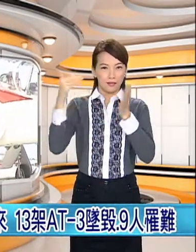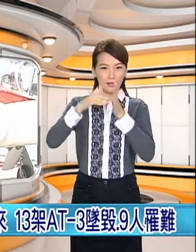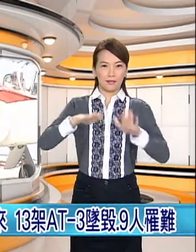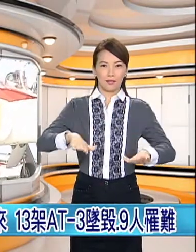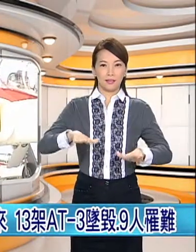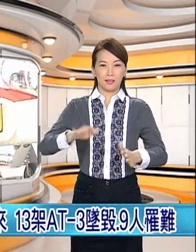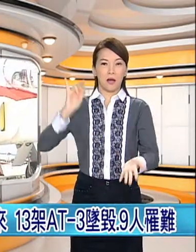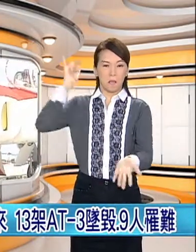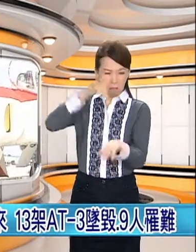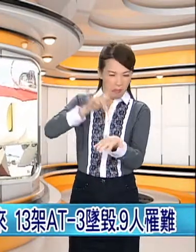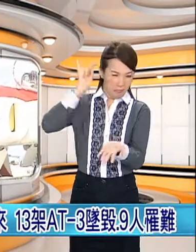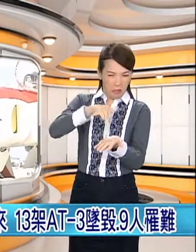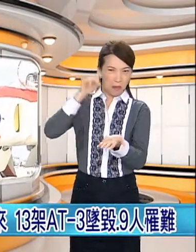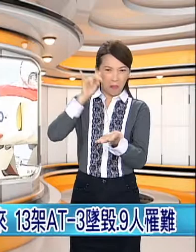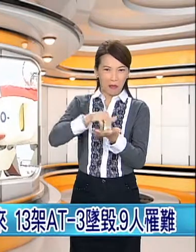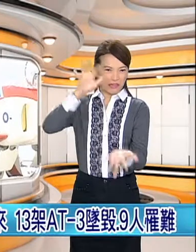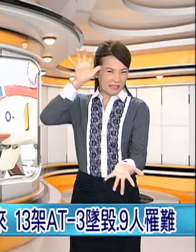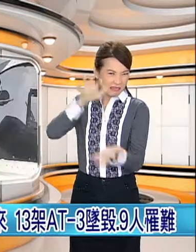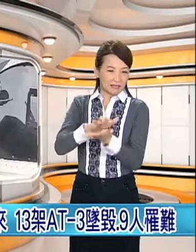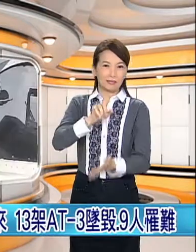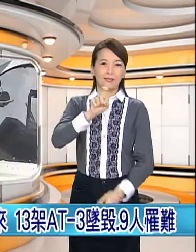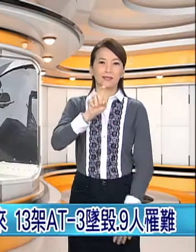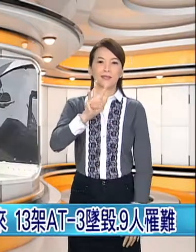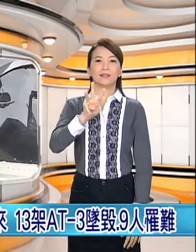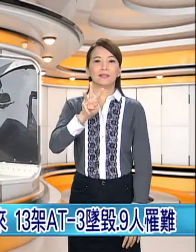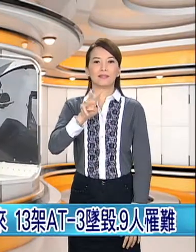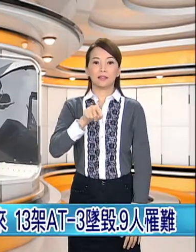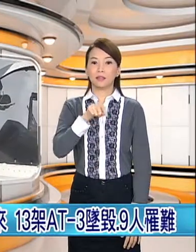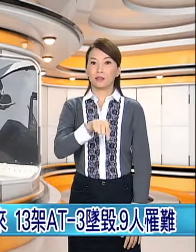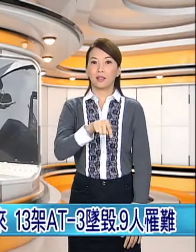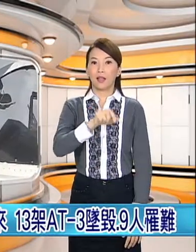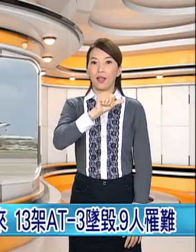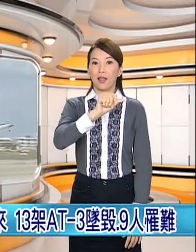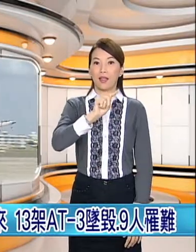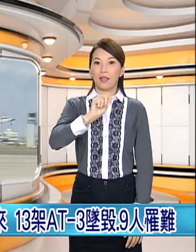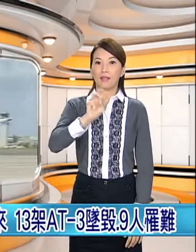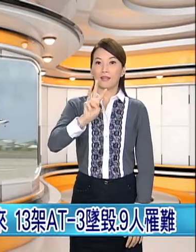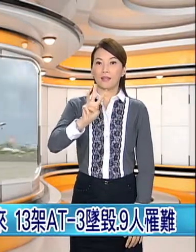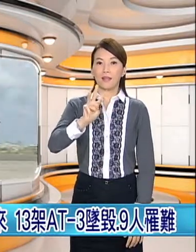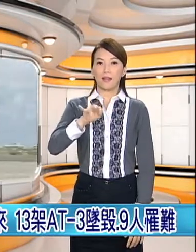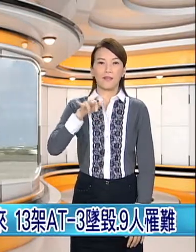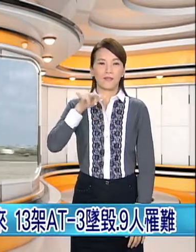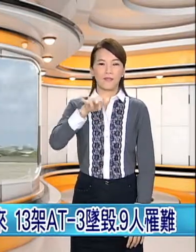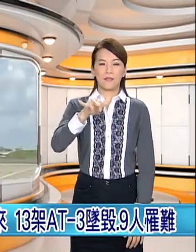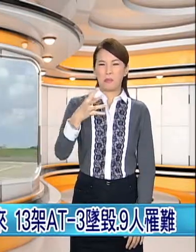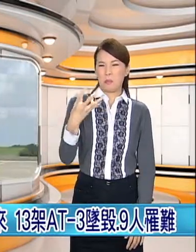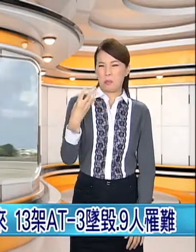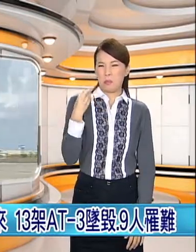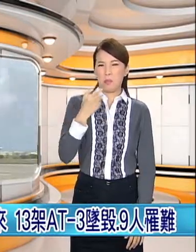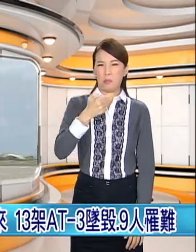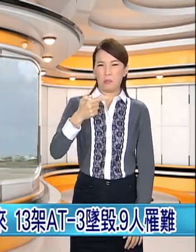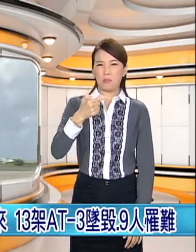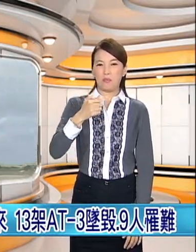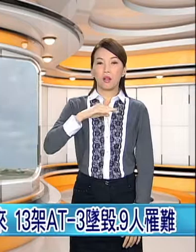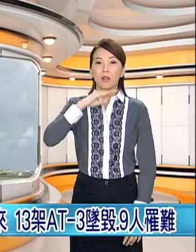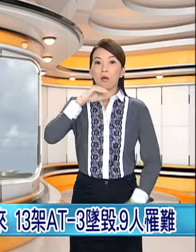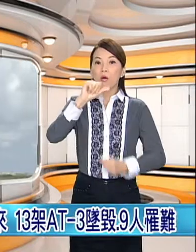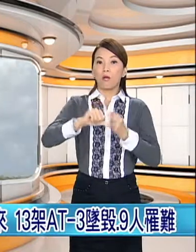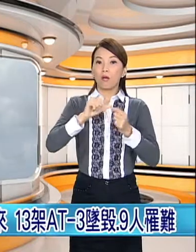于这款机型退出的年限到民国110年，不免让外界担心这